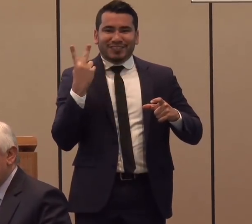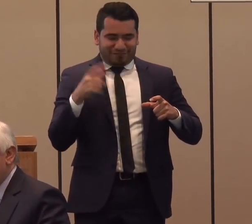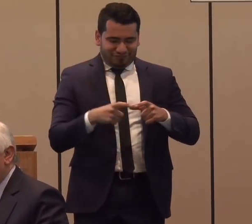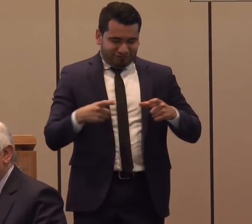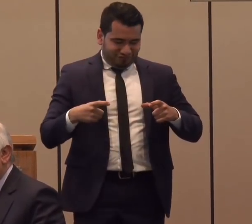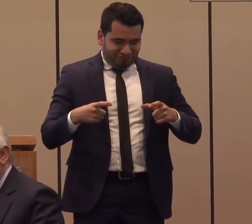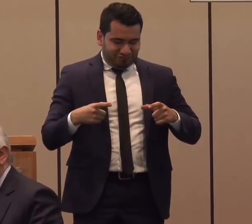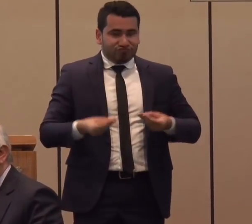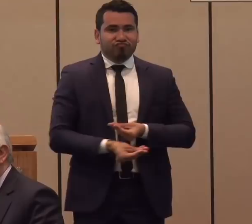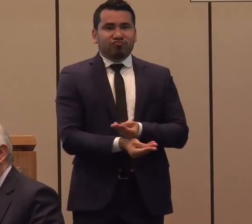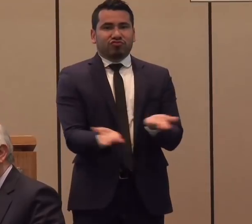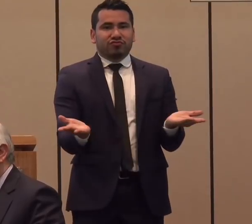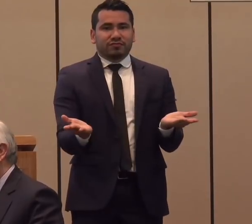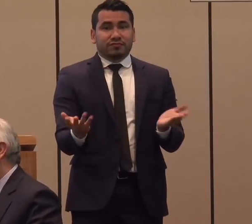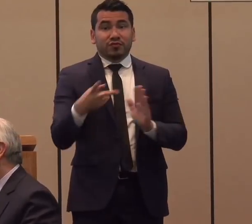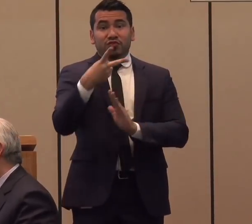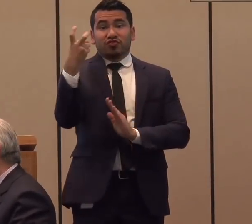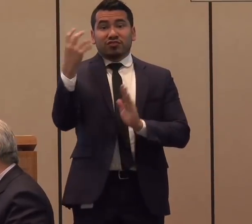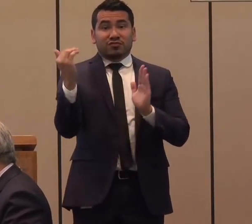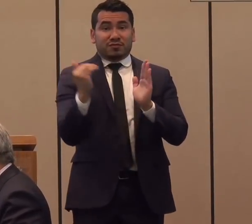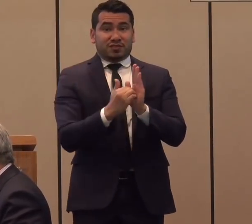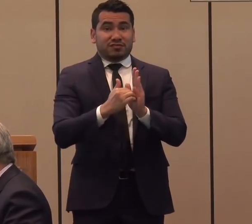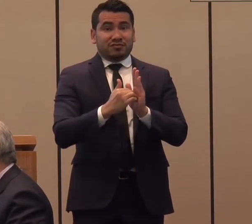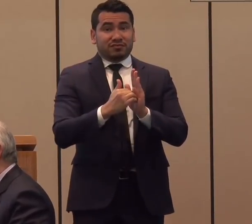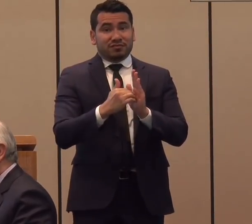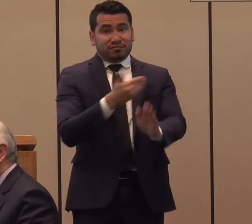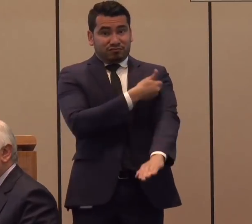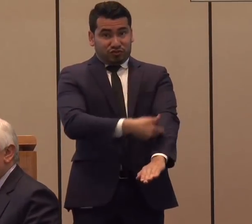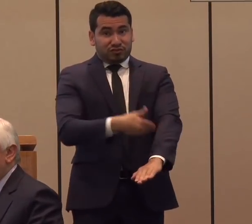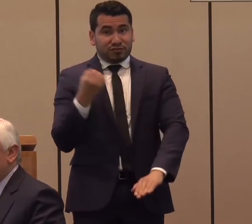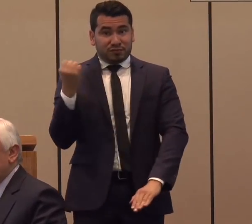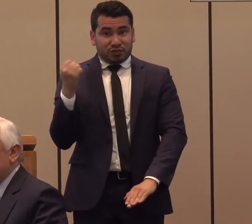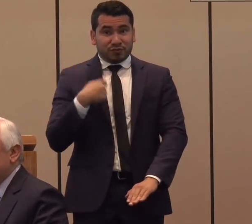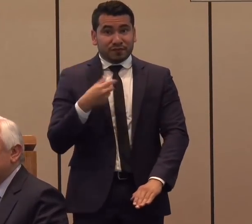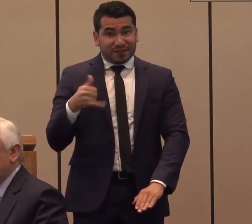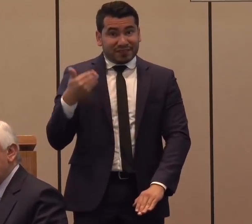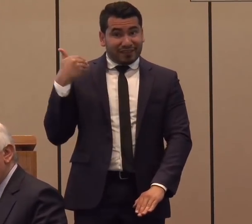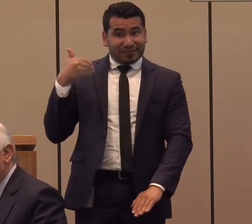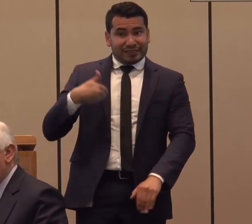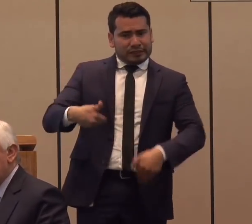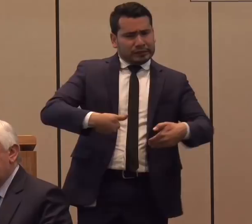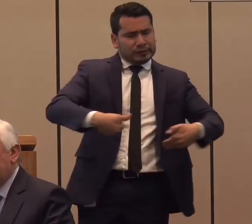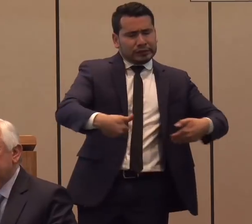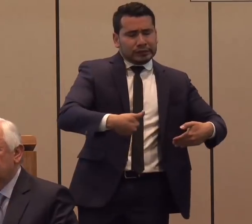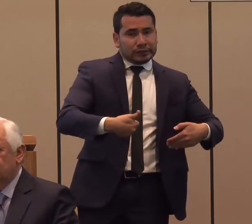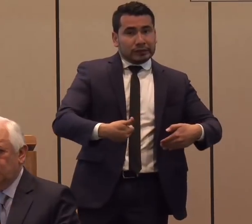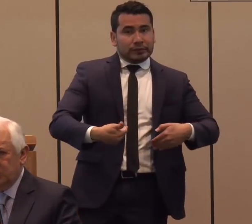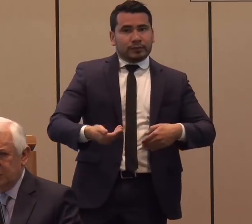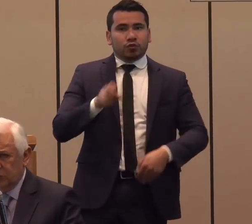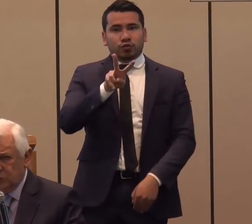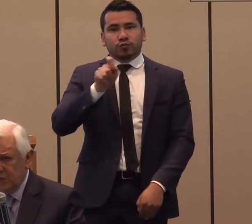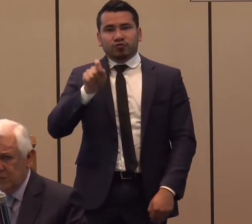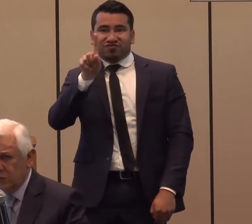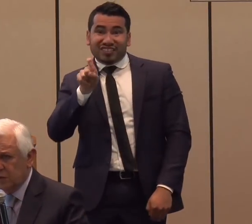200 mil millones de pesos habiendo tenido una demanda 2 puntos 6 veces superior a